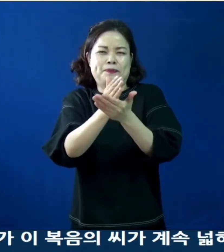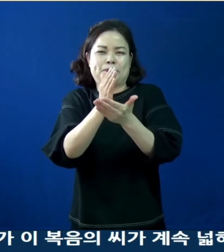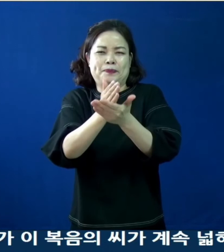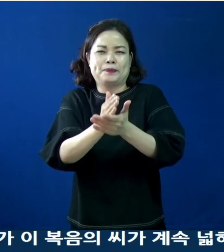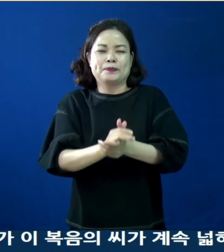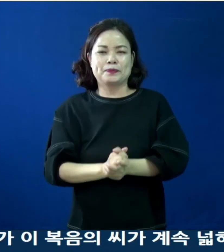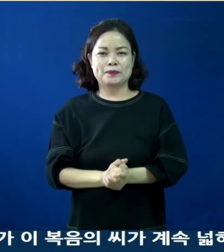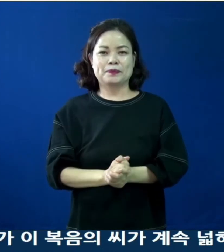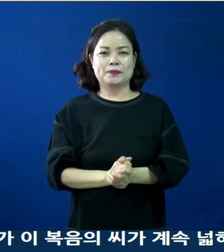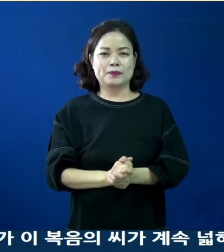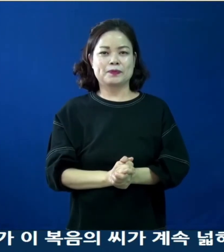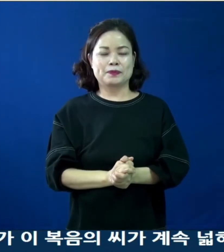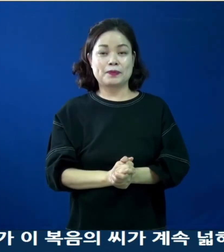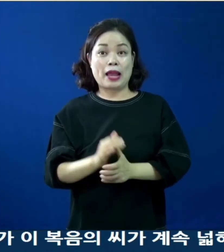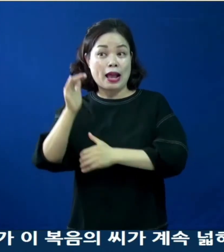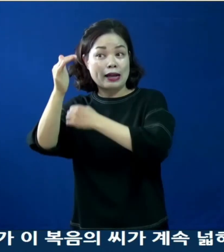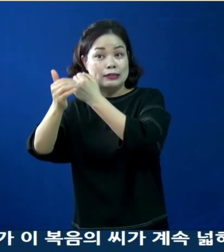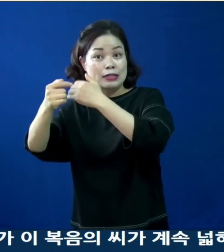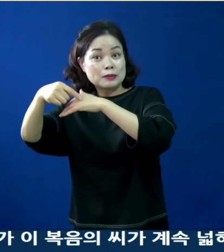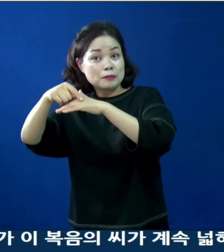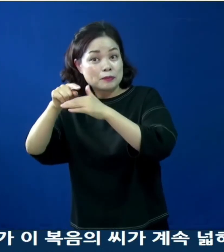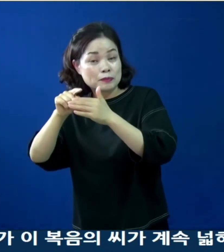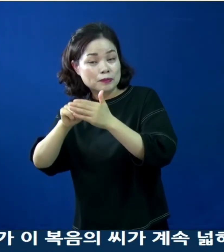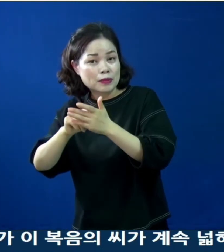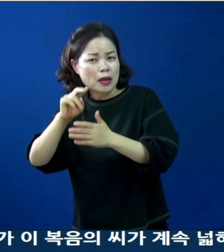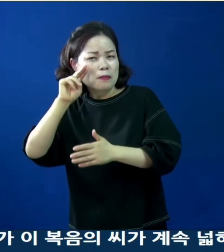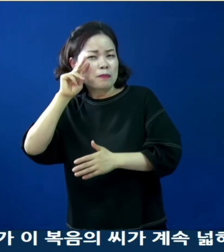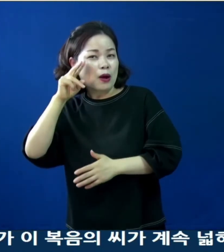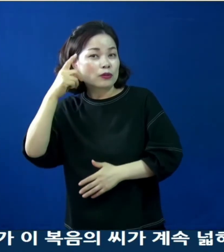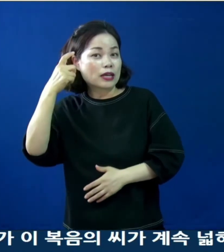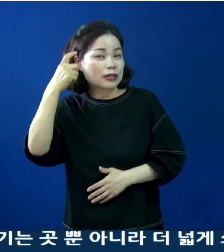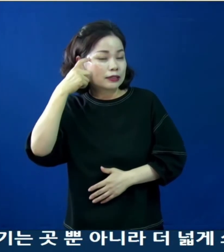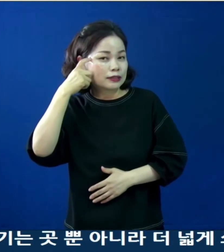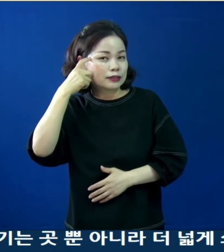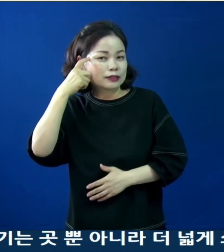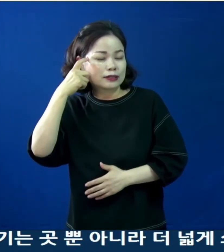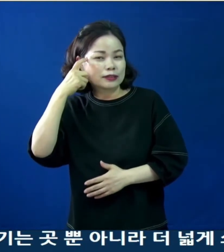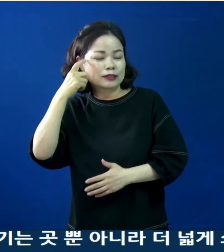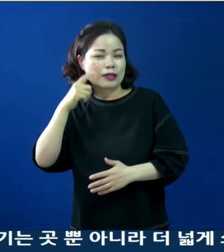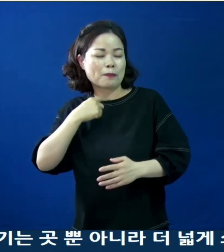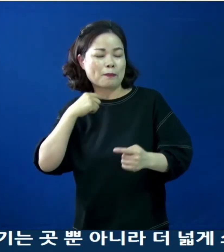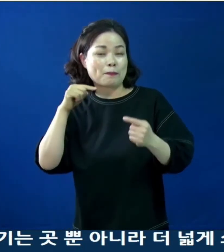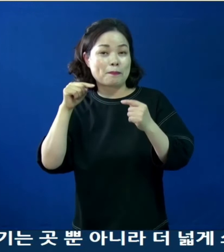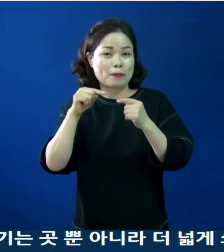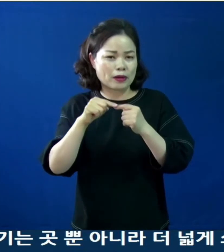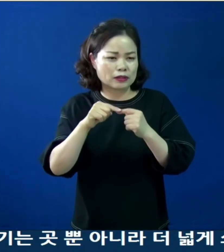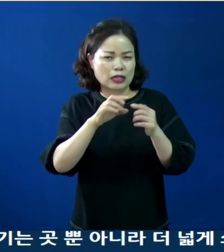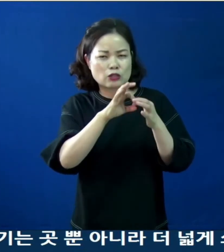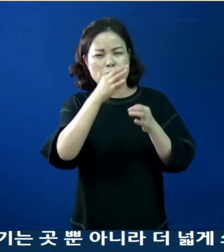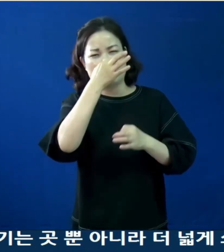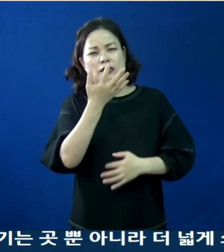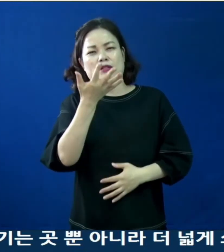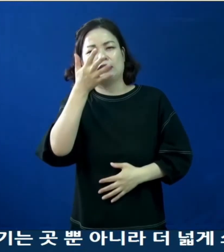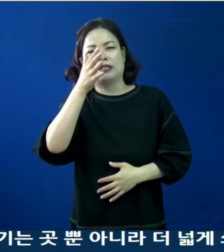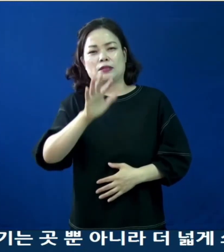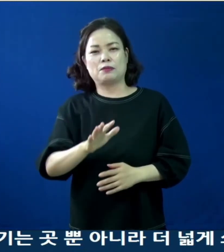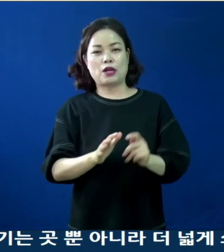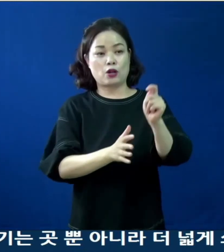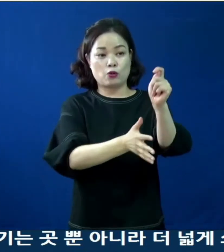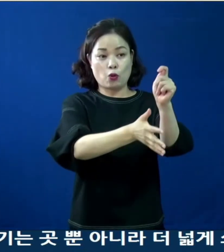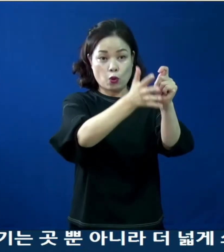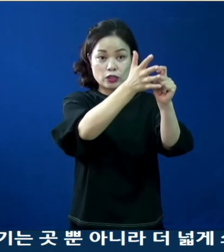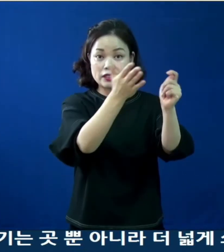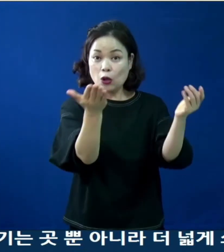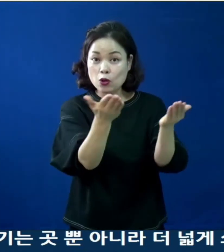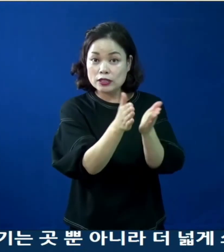겁니다. 하나님 마음에 이 바울의 생각이 쏙 맞았어요. 계속 힘든 부분도 있었는데 이제 고린도